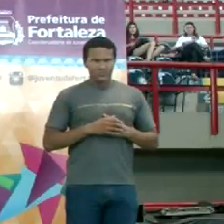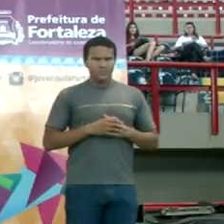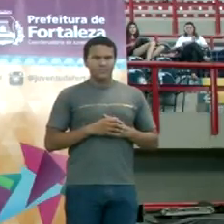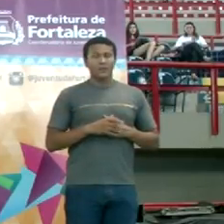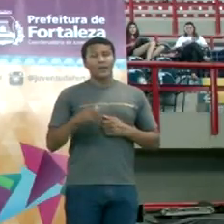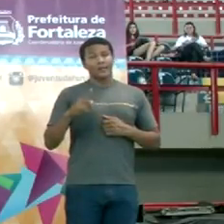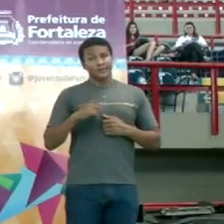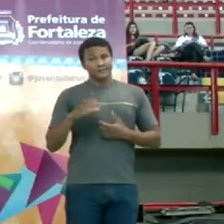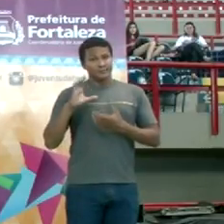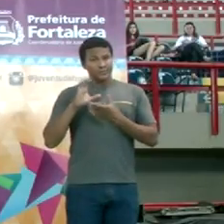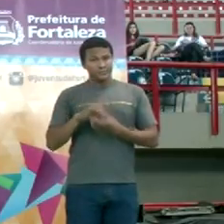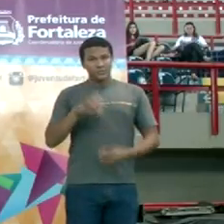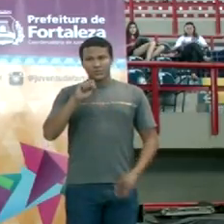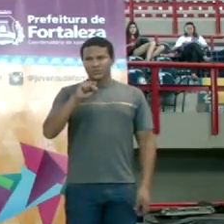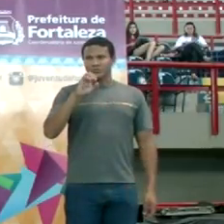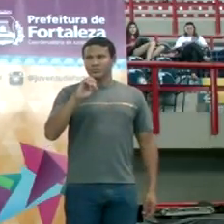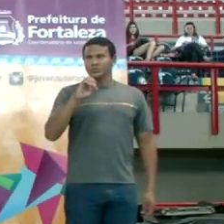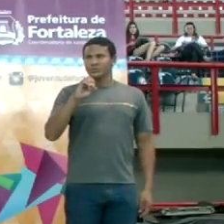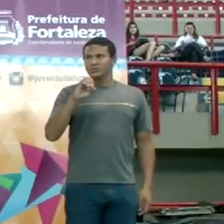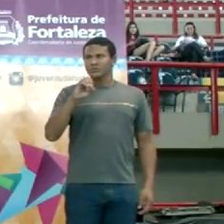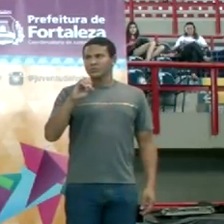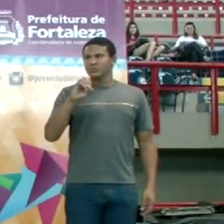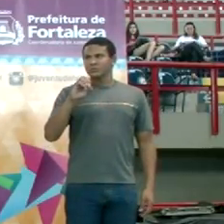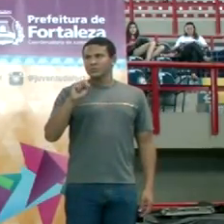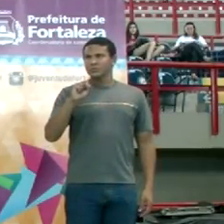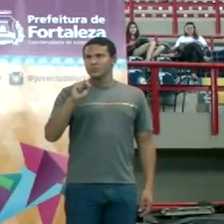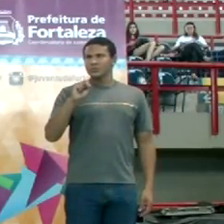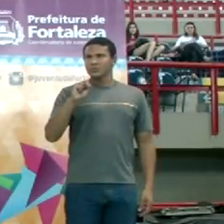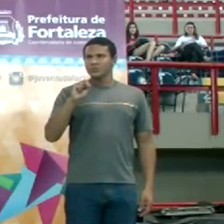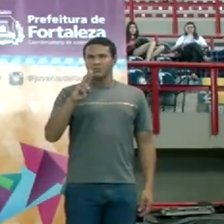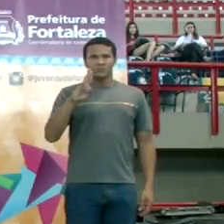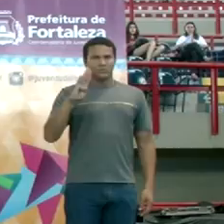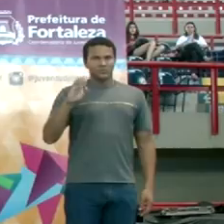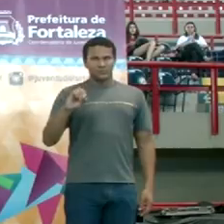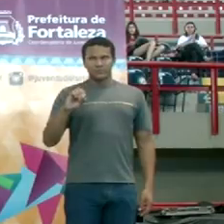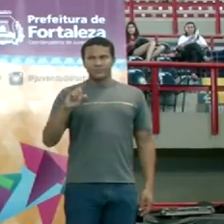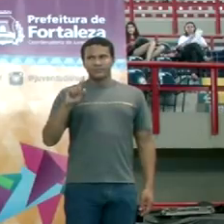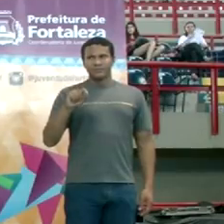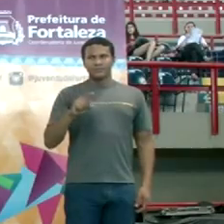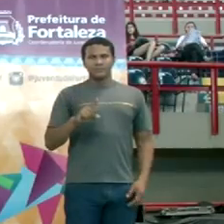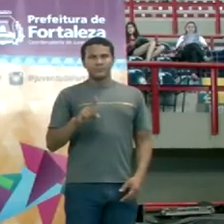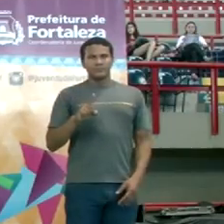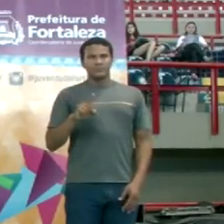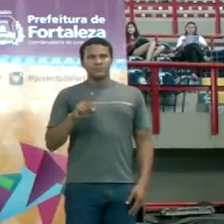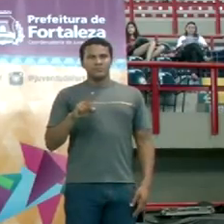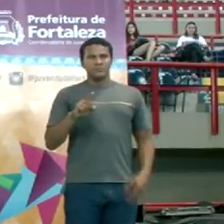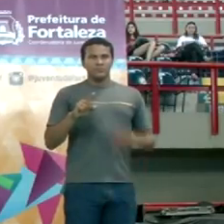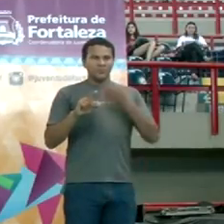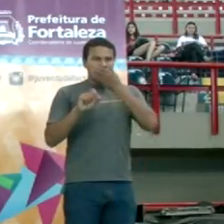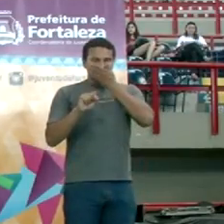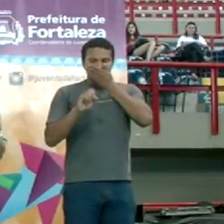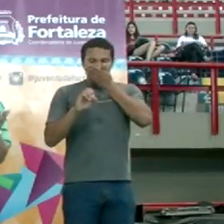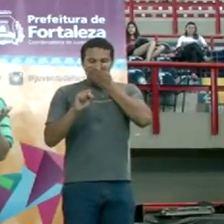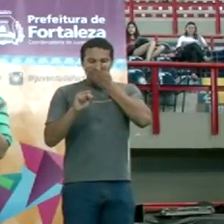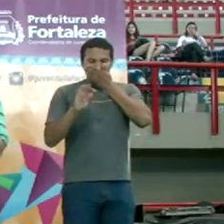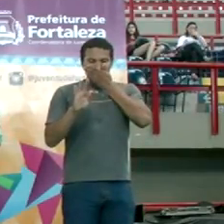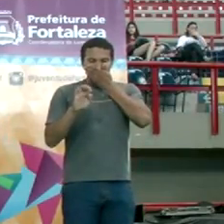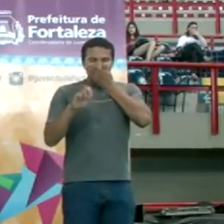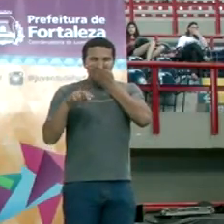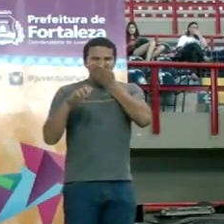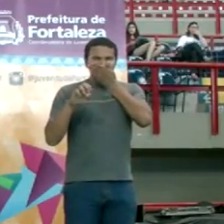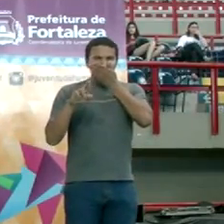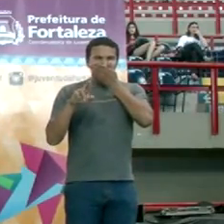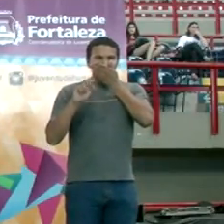Sostuvo vem do infinitivo sostener. Sostener ao pé da letra quer